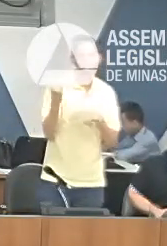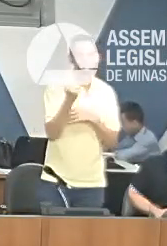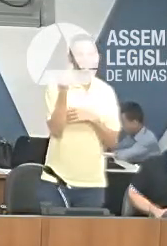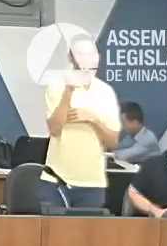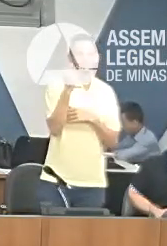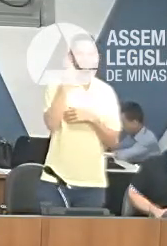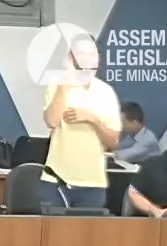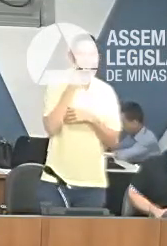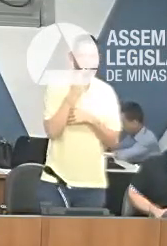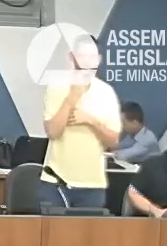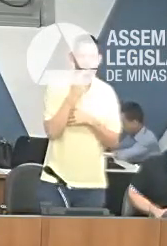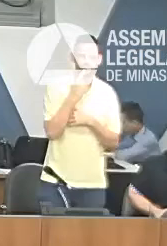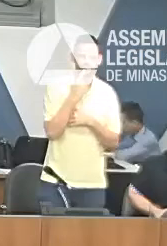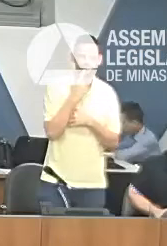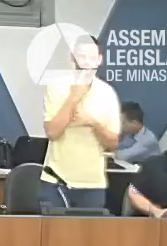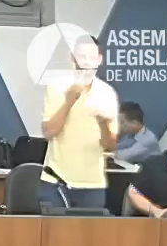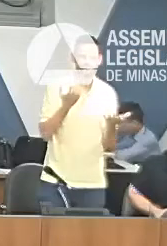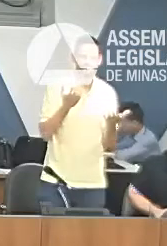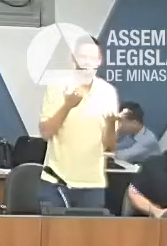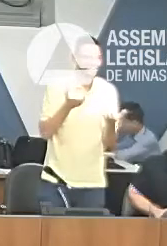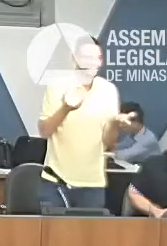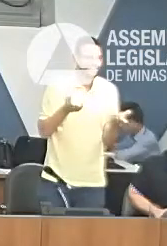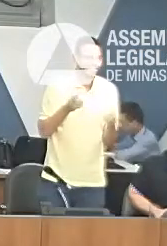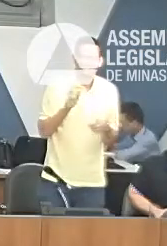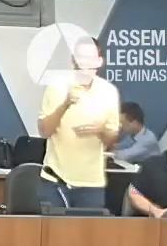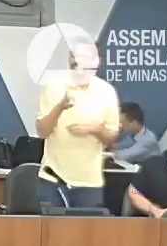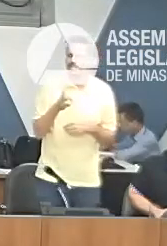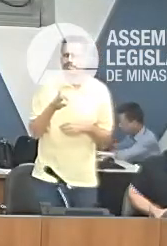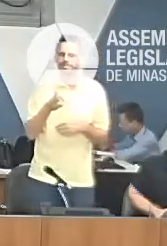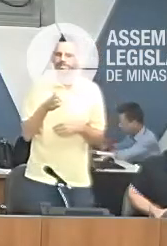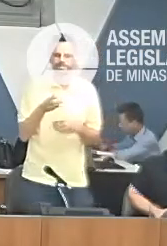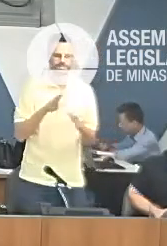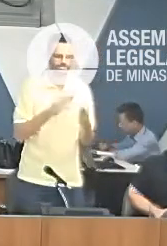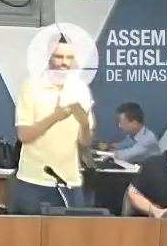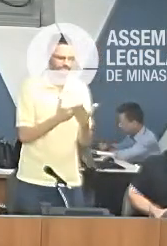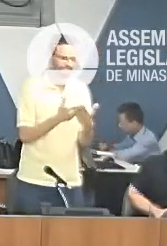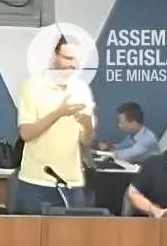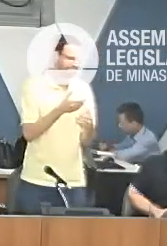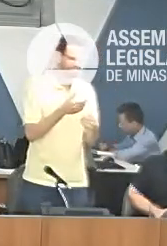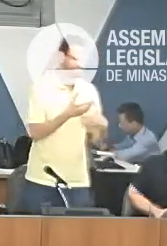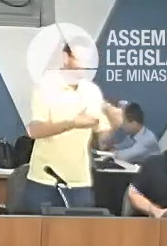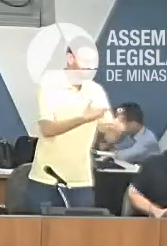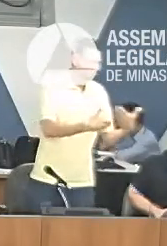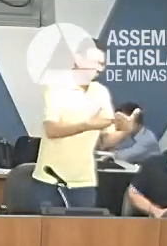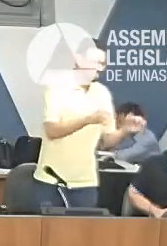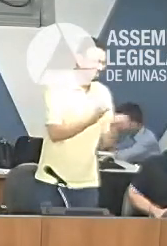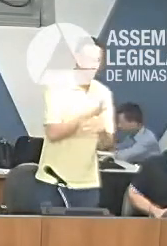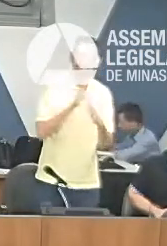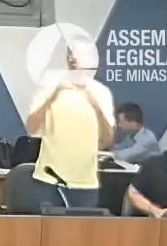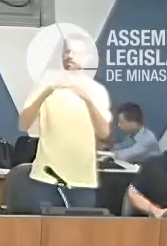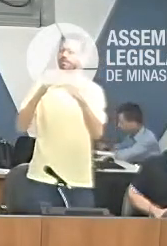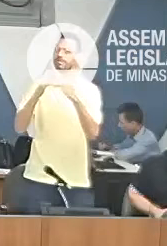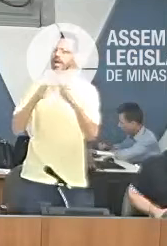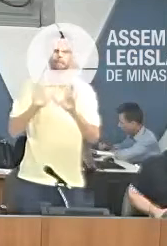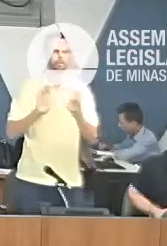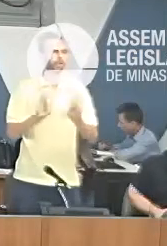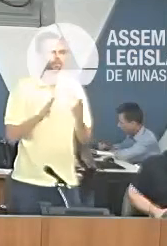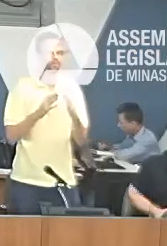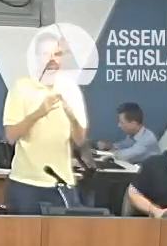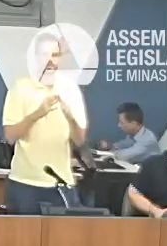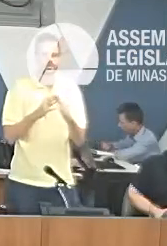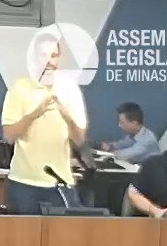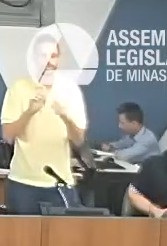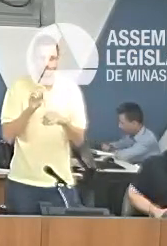de de esporte eu acredito que o esporte seja bastante importante na vida do surdo para o